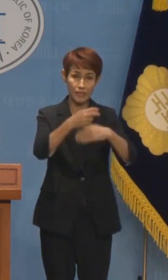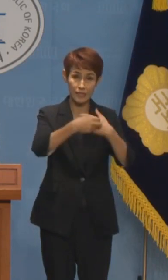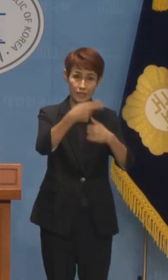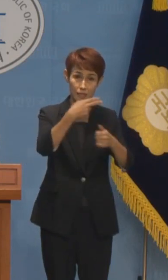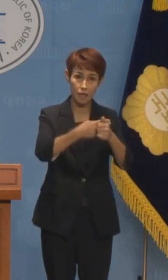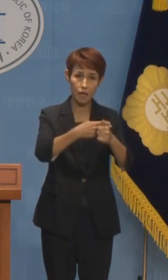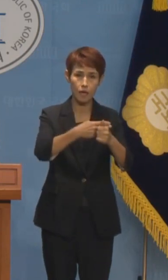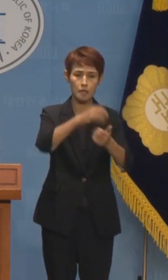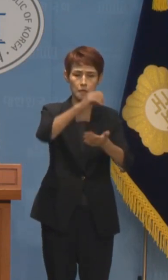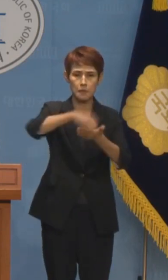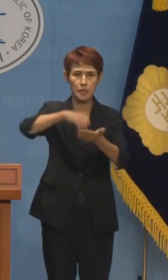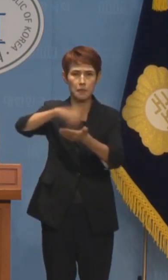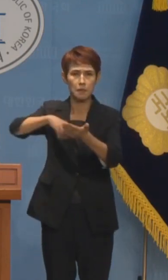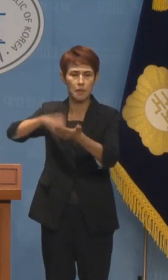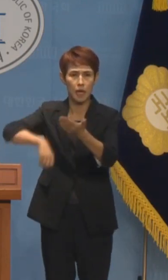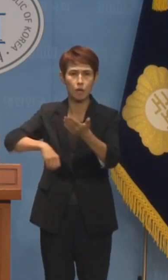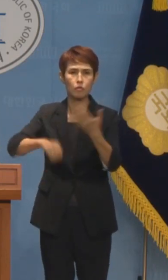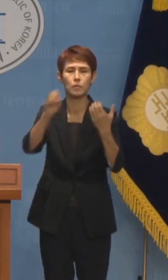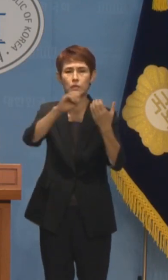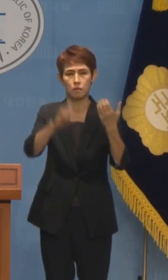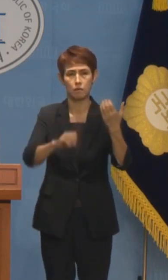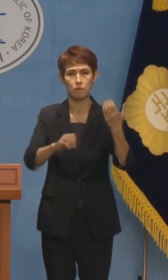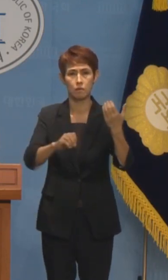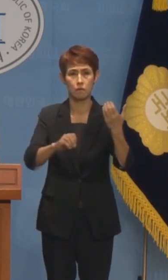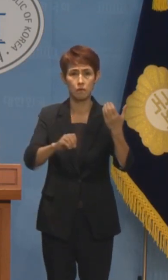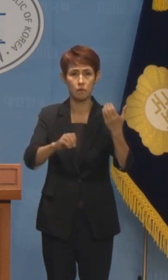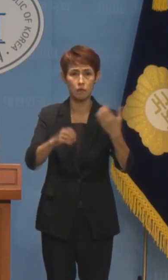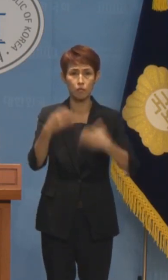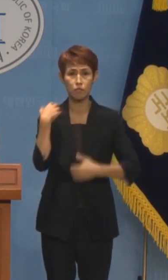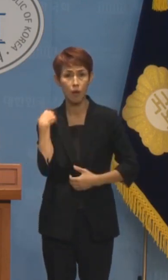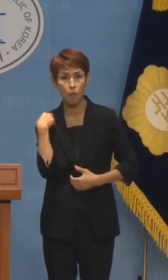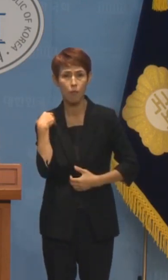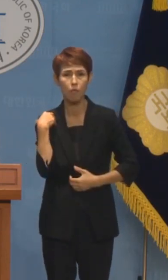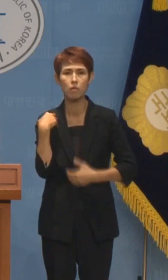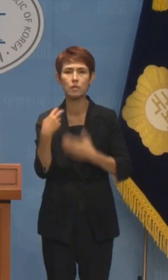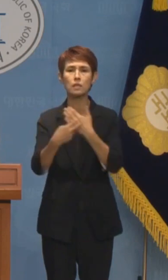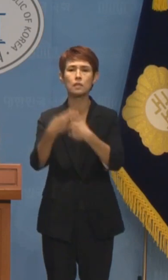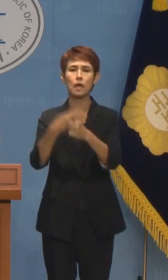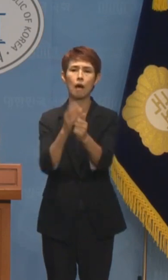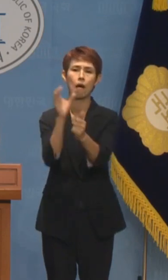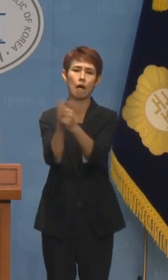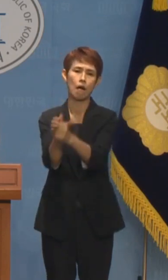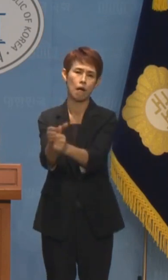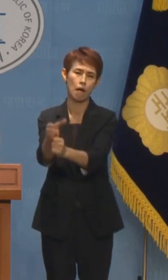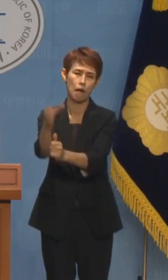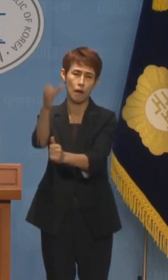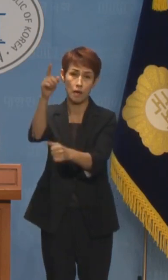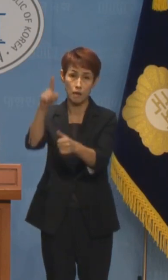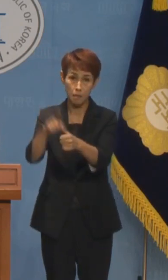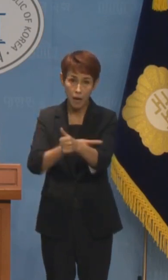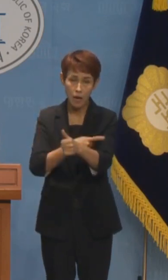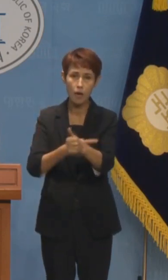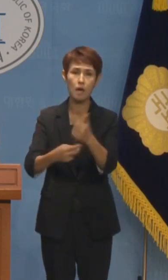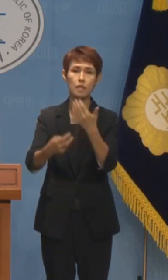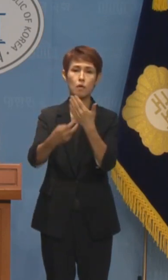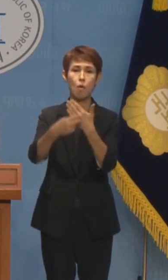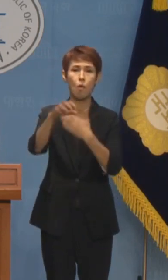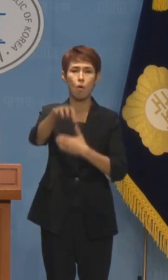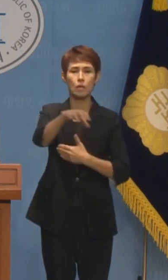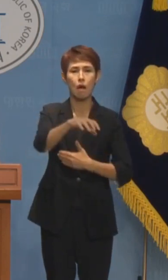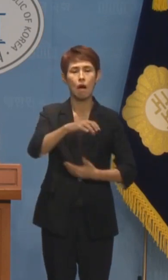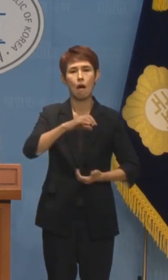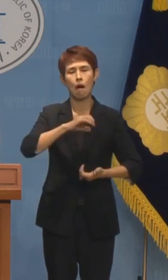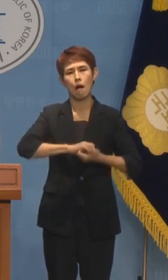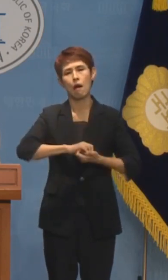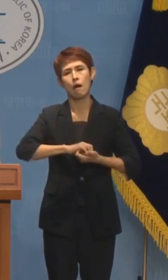모든 부담을 다른 의료진들이 오로시 떠안게 되면서 의료 현장 곳곳에서 한계 닫았다는 말이